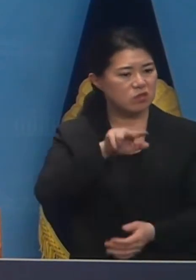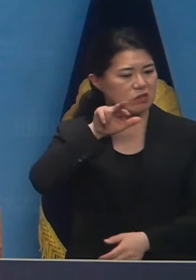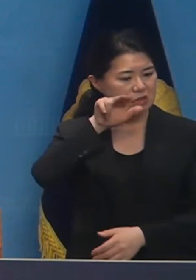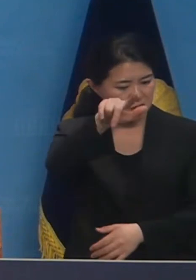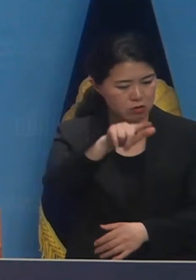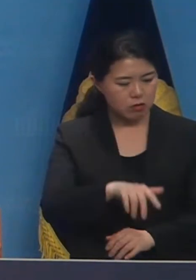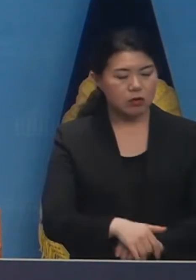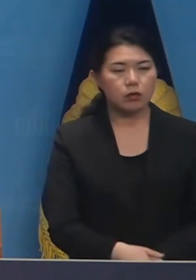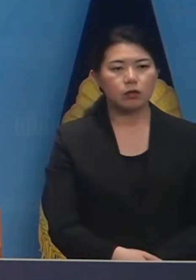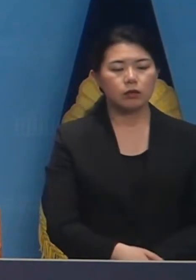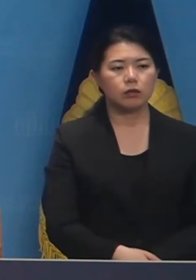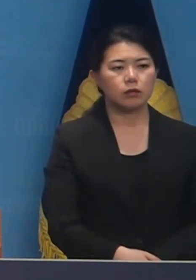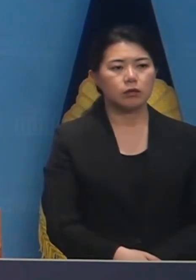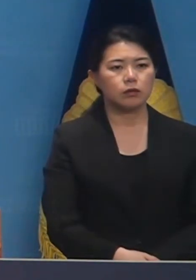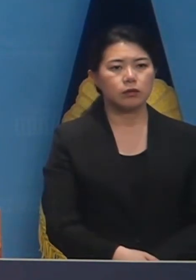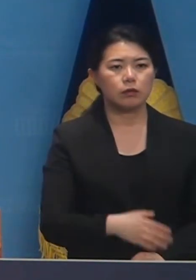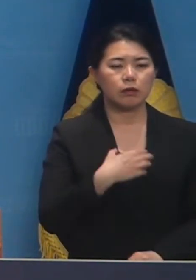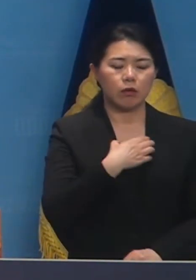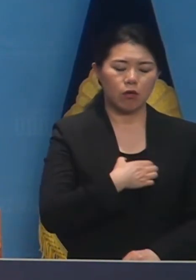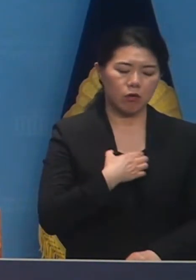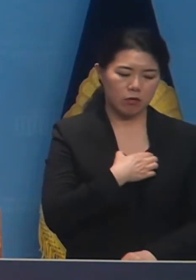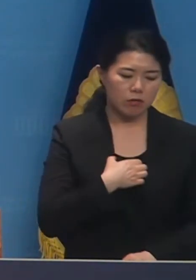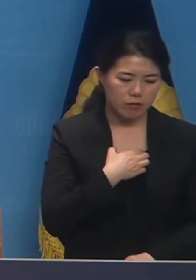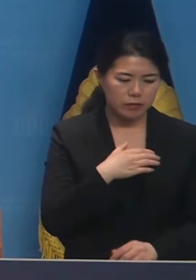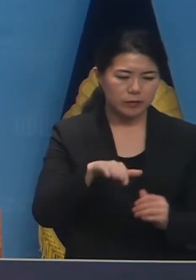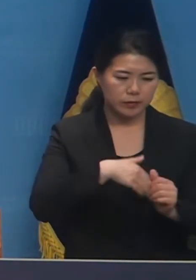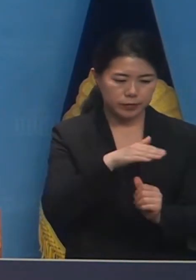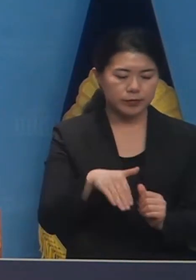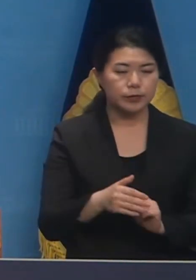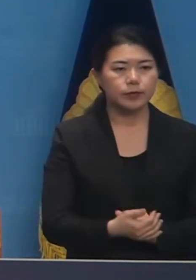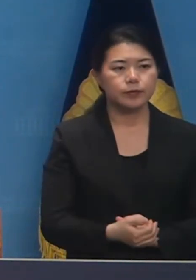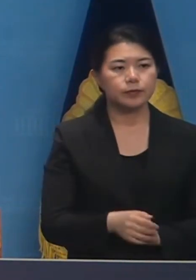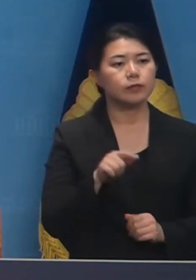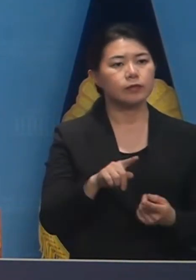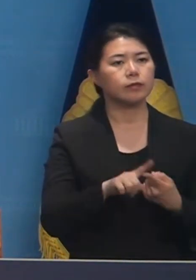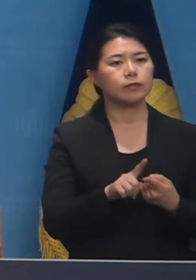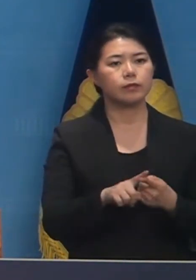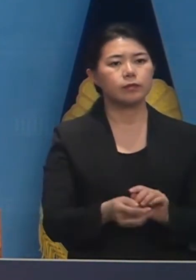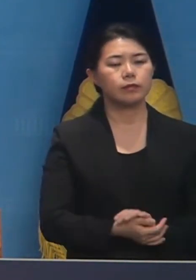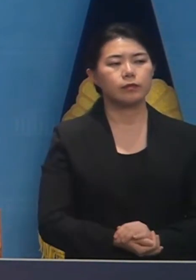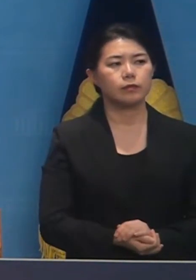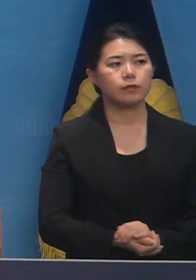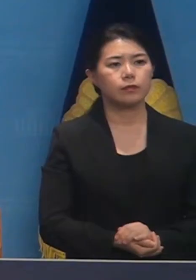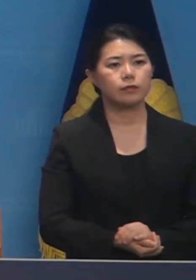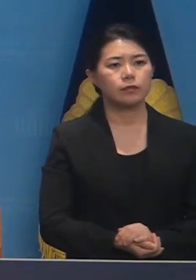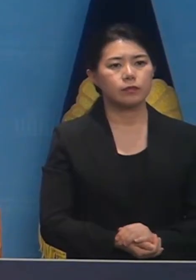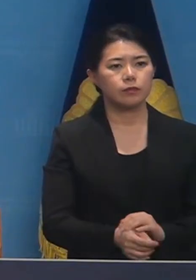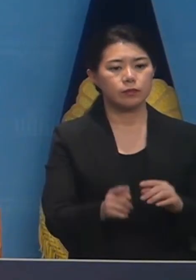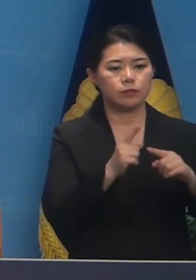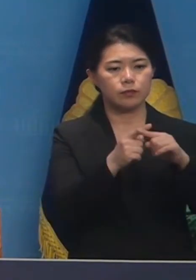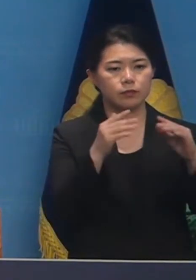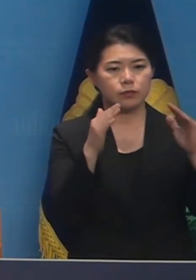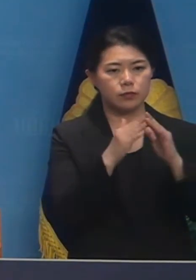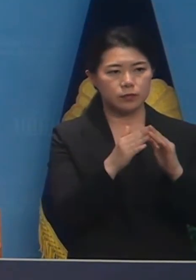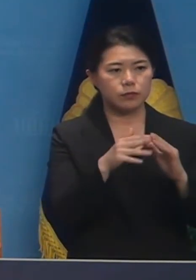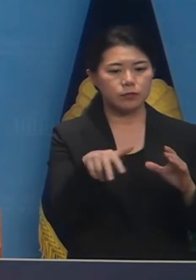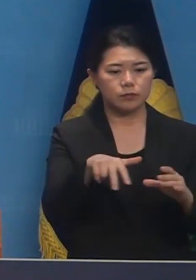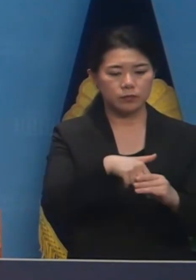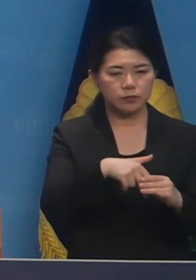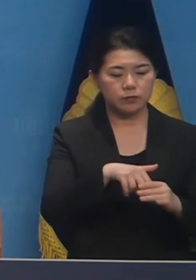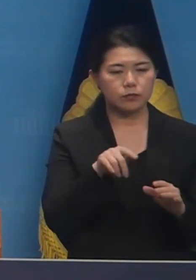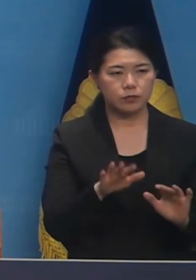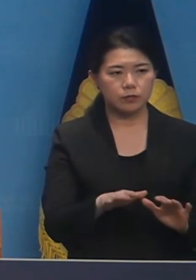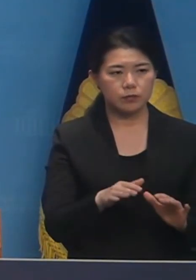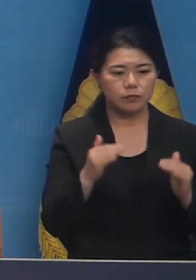않을 수 없습니다. 우려되는 상황입니다. 여기에 대해서 우리 교계의